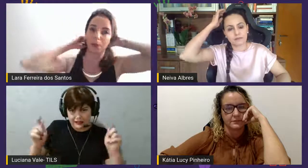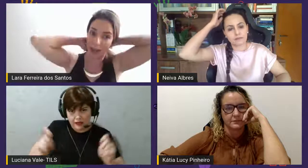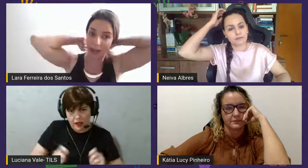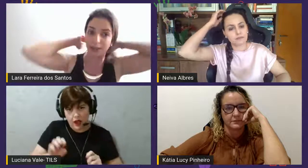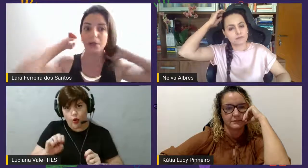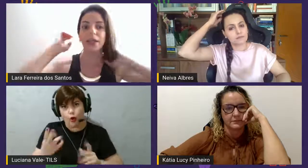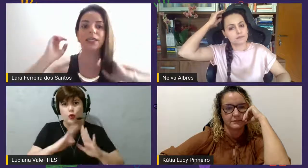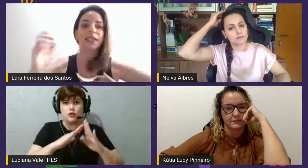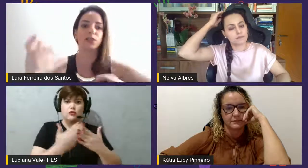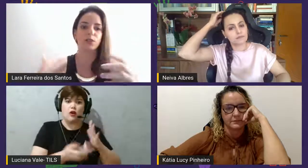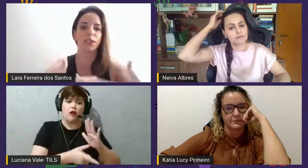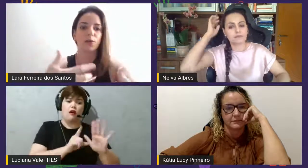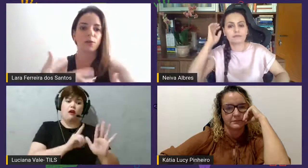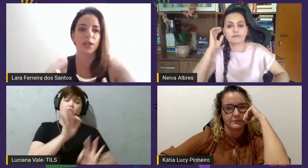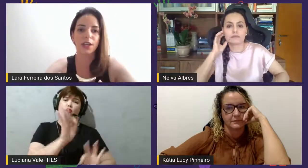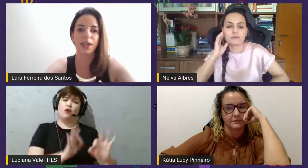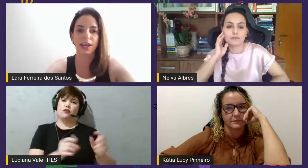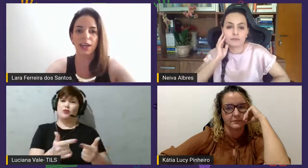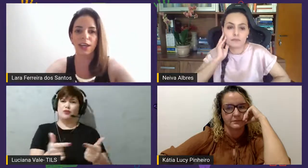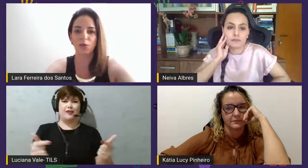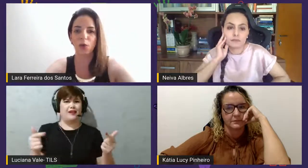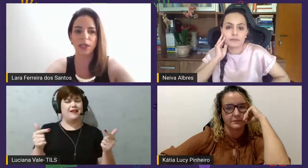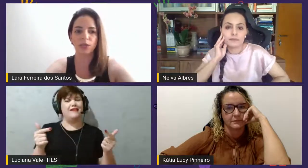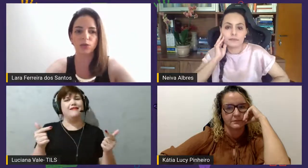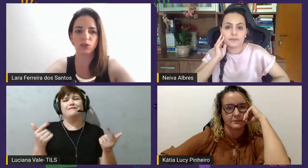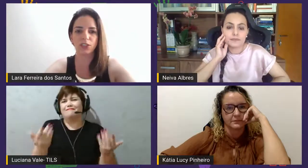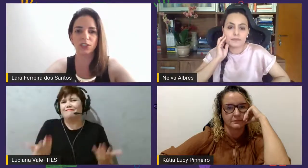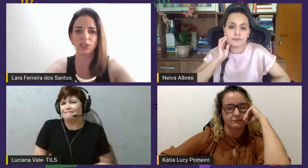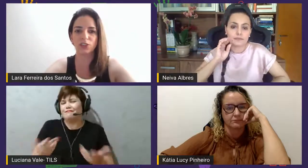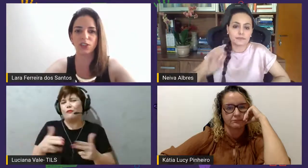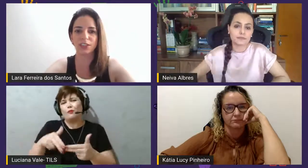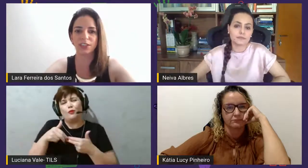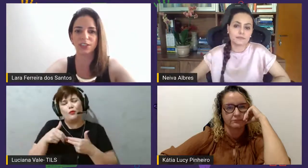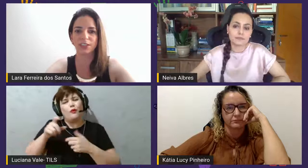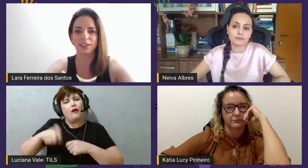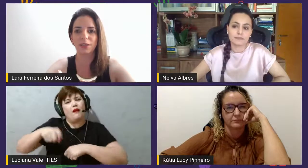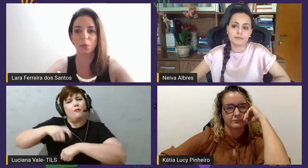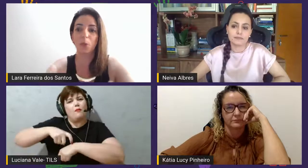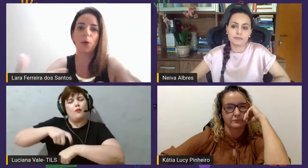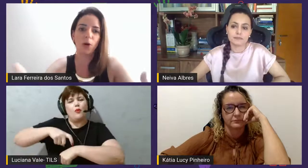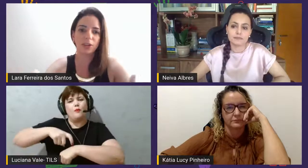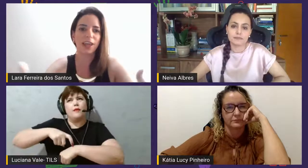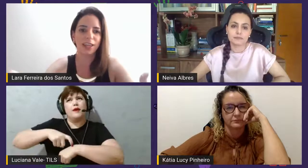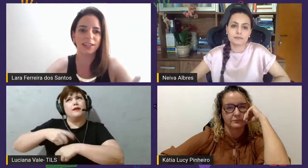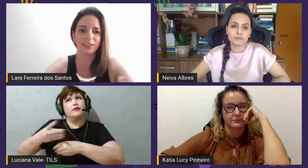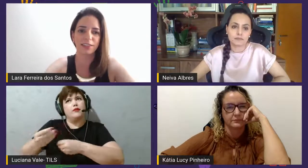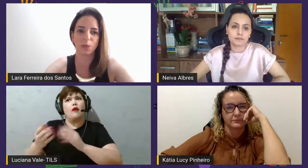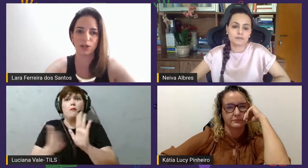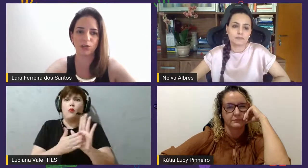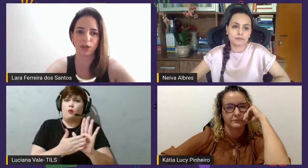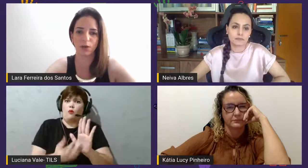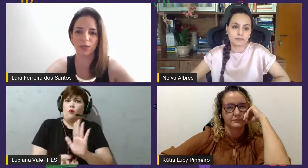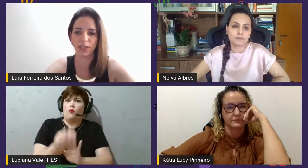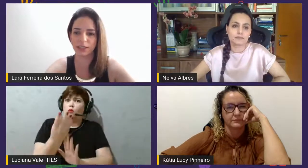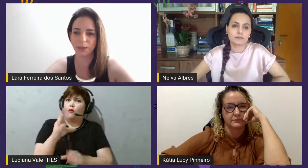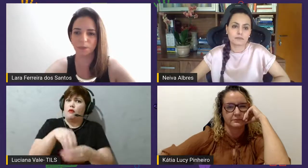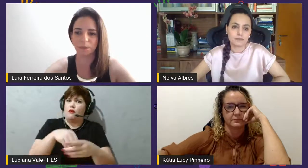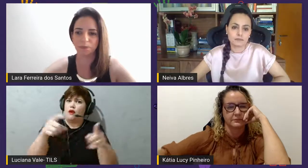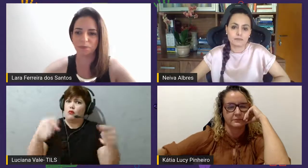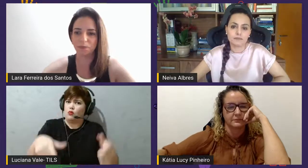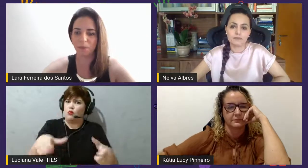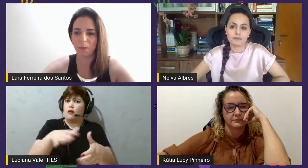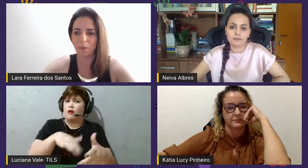escola está preparada para isso, então é um momento de propor, né, que esses espaços